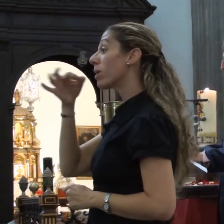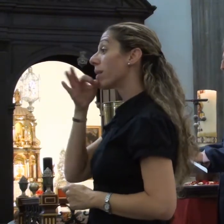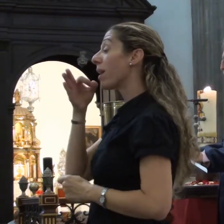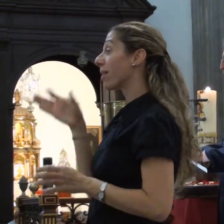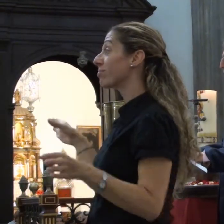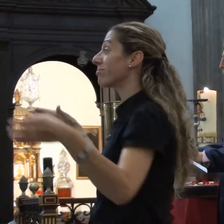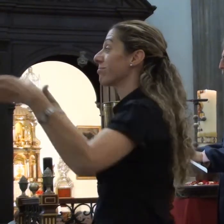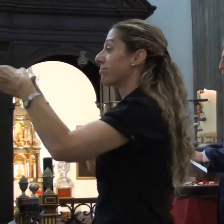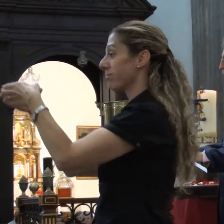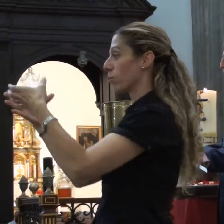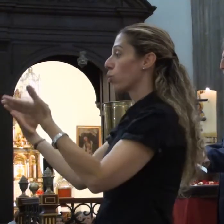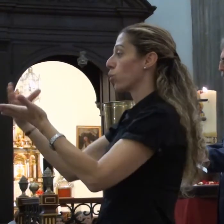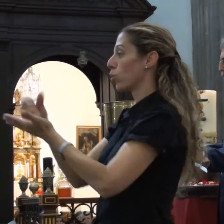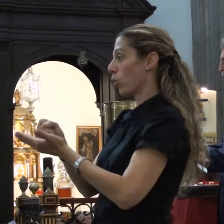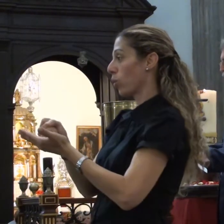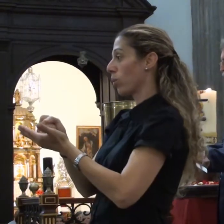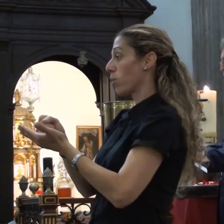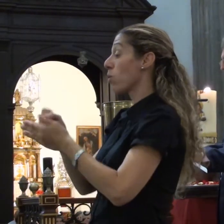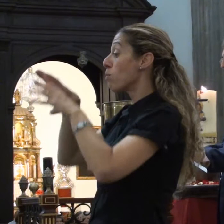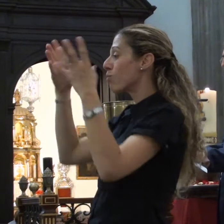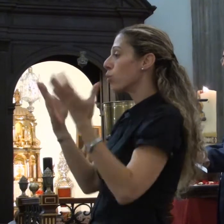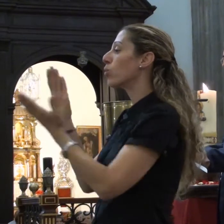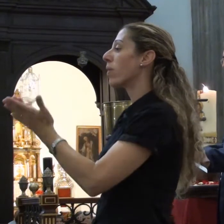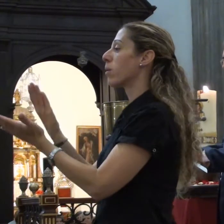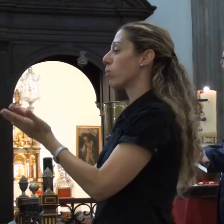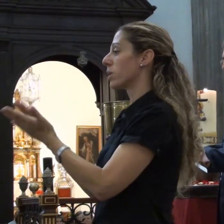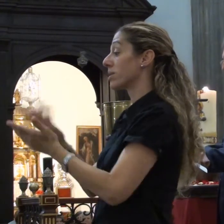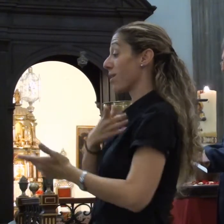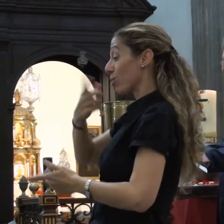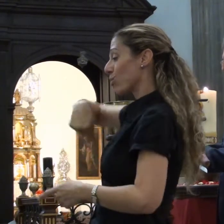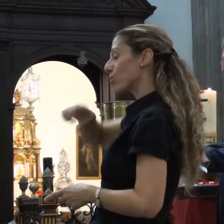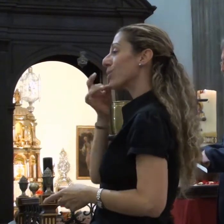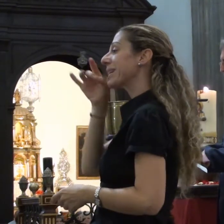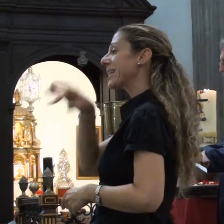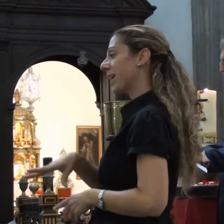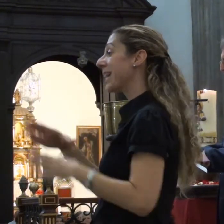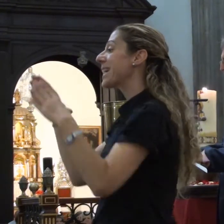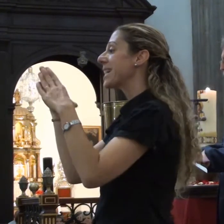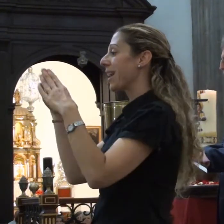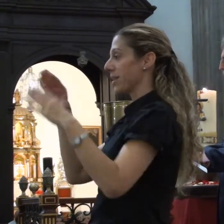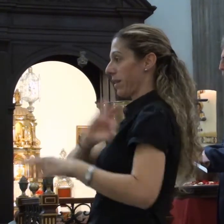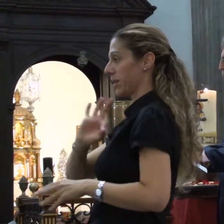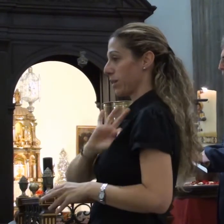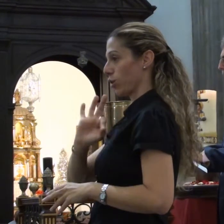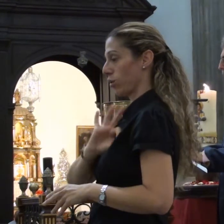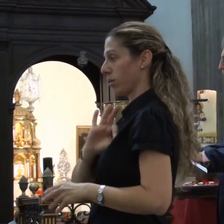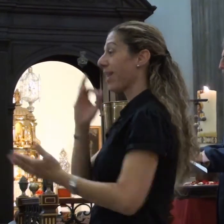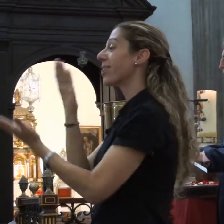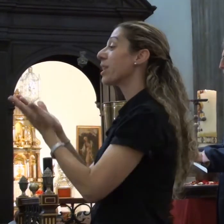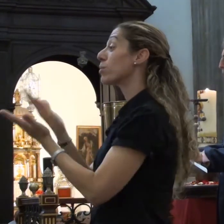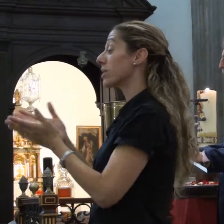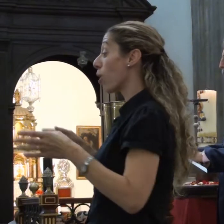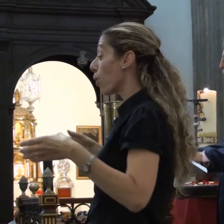para mostrar al mundo que juntos Somos la iglesia del señor para mostrar que es nuestra comunidad